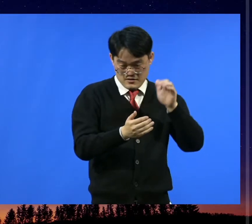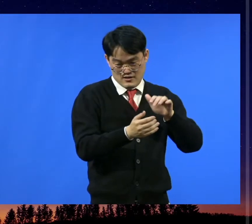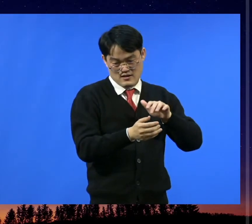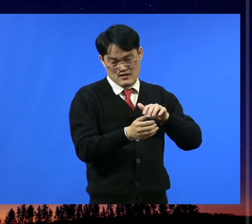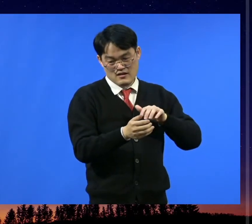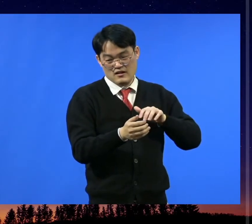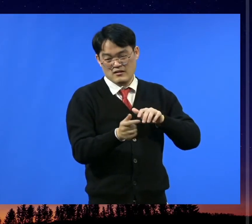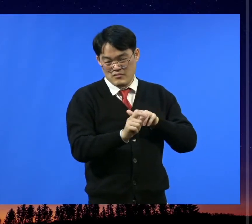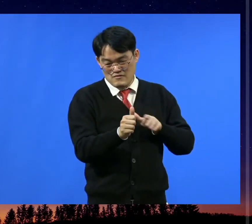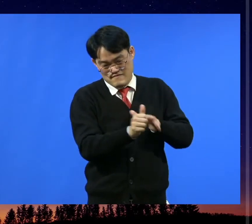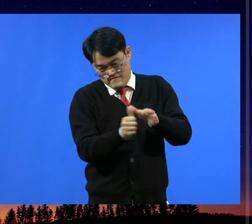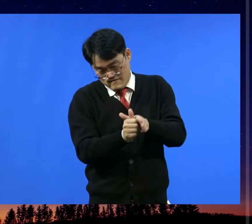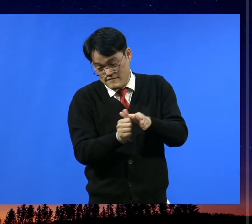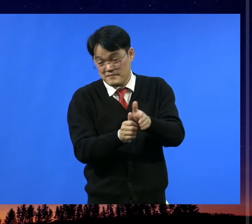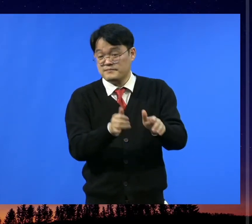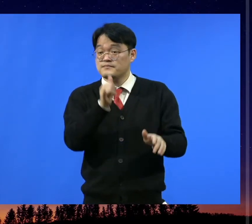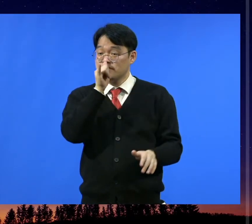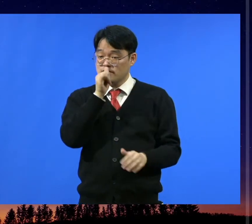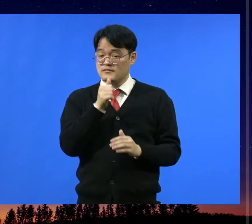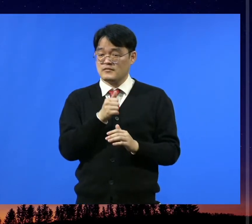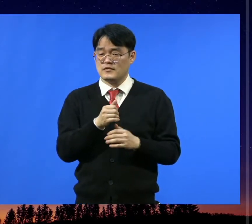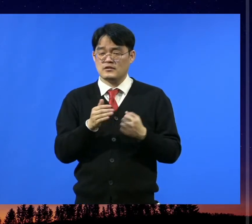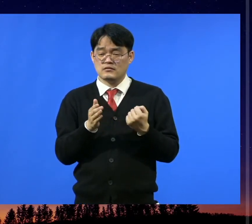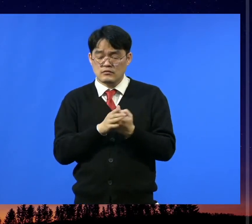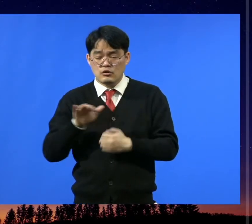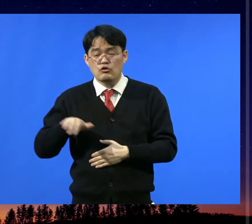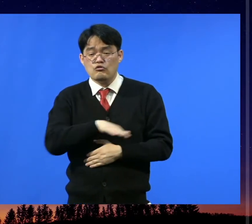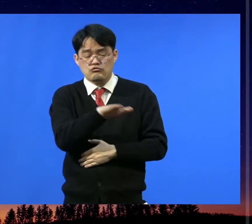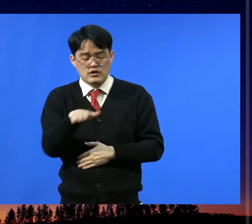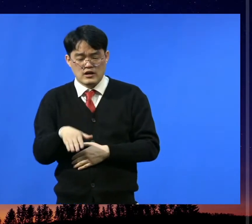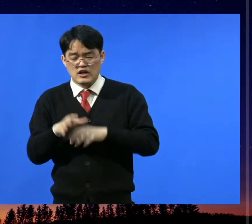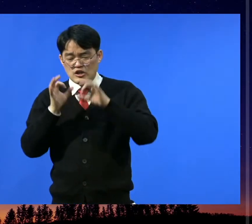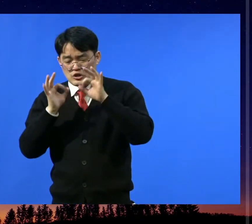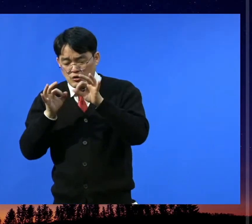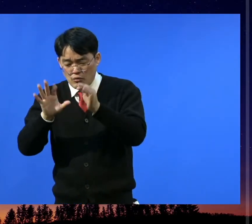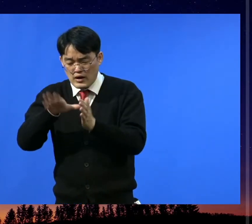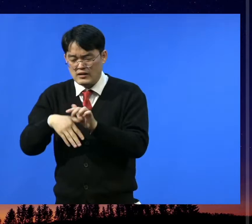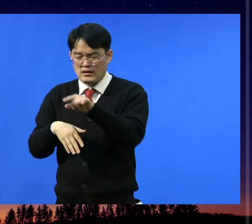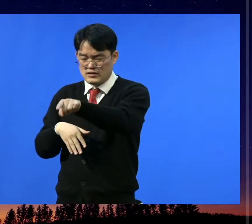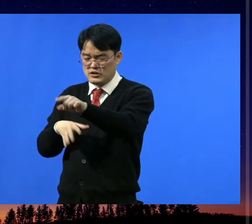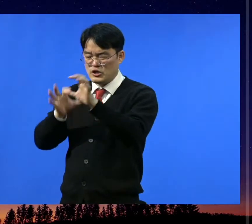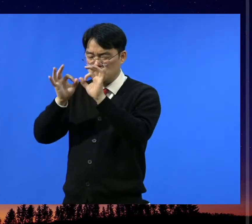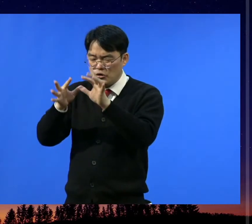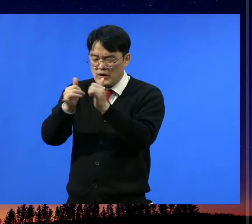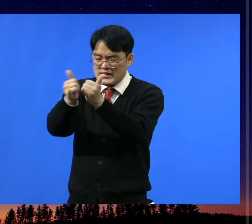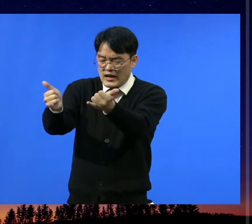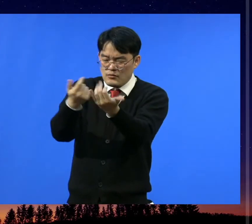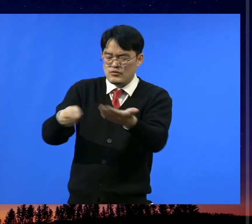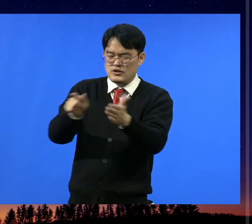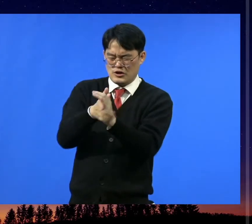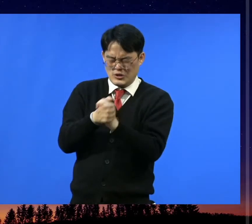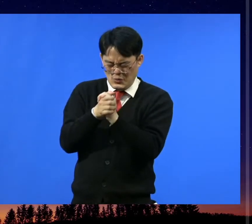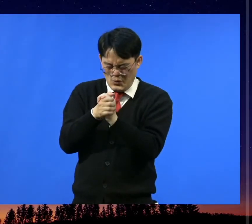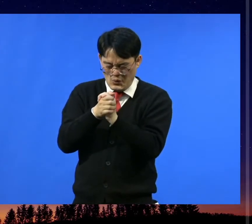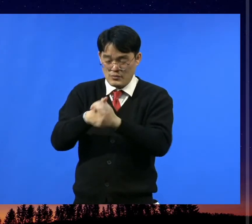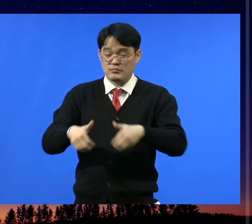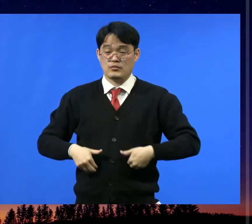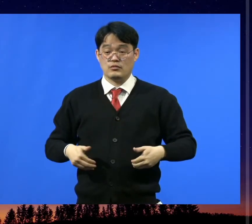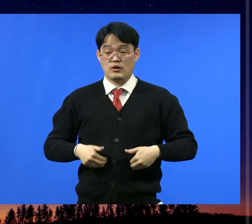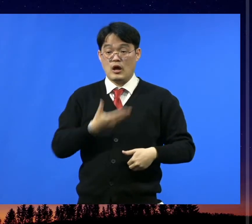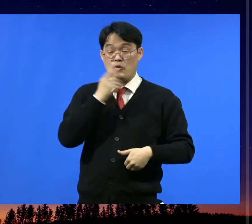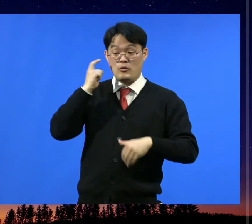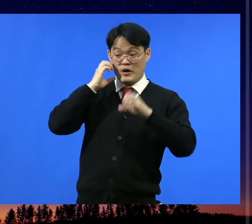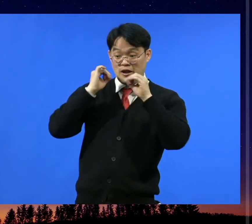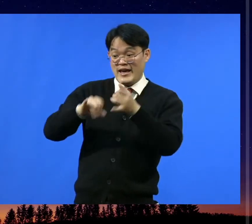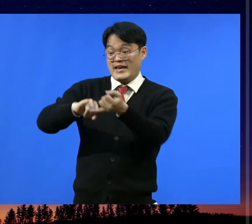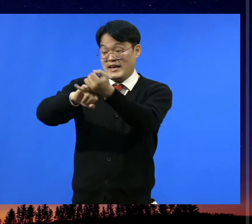전도 나가기 전에 그 전도 대상자를 위해서 막 기도를 해야 되는 거예요. 이 복음을 전하려고 약속했는데 캔슬이 되고